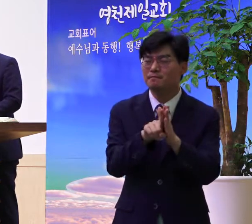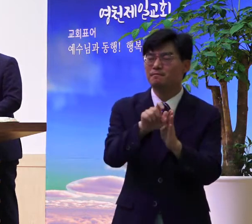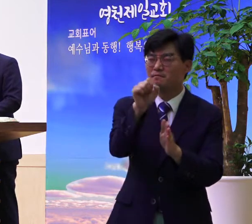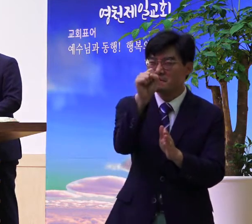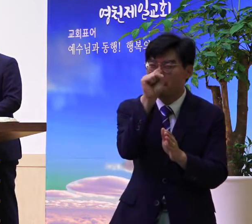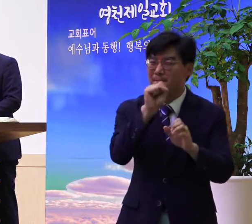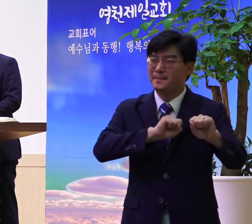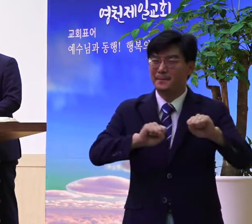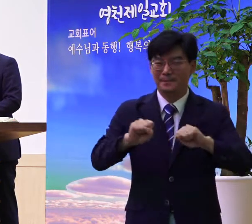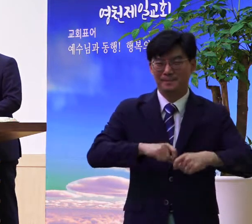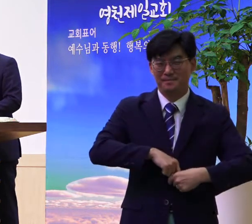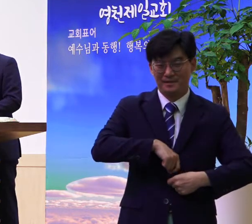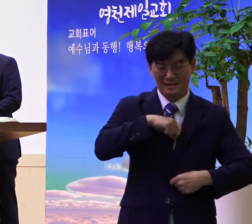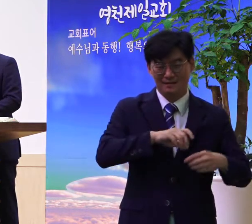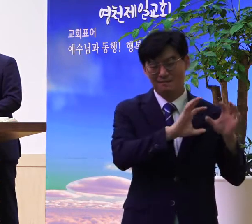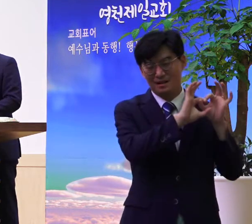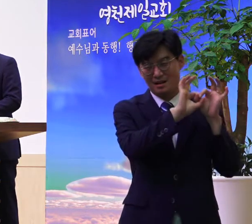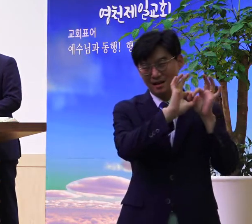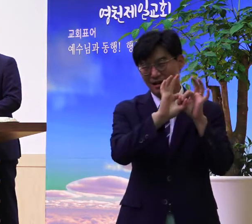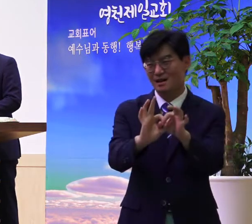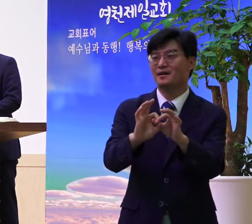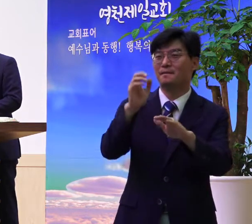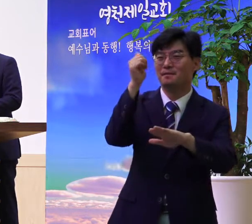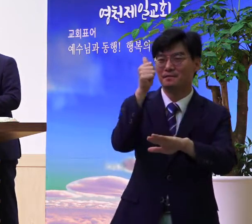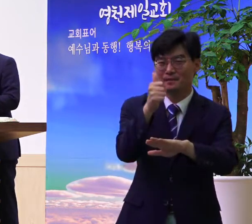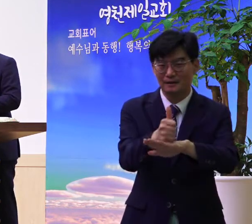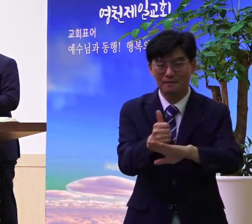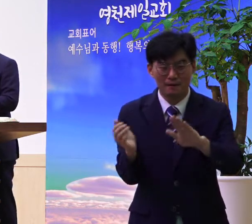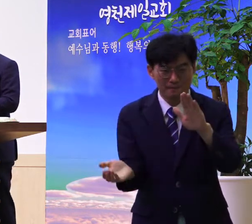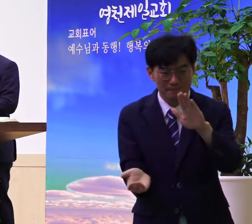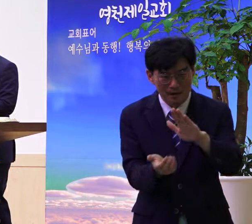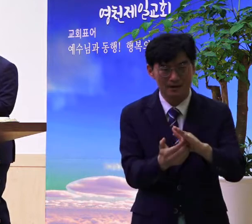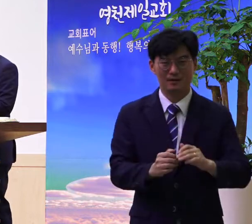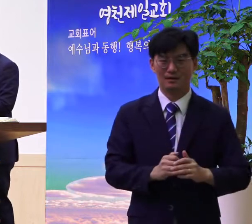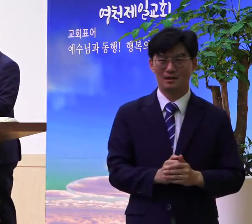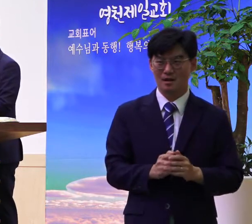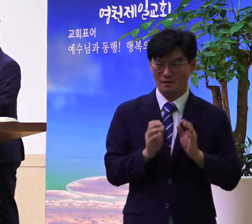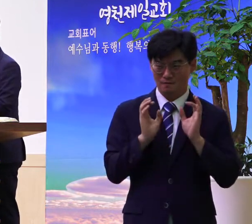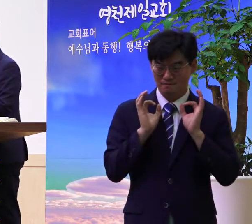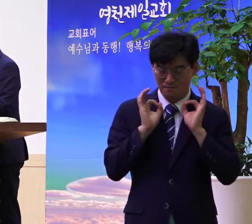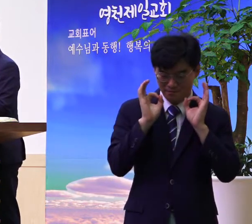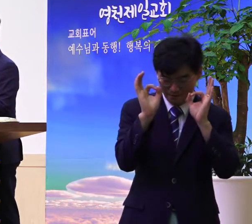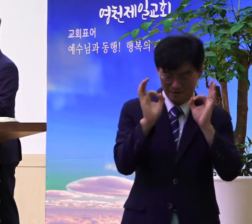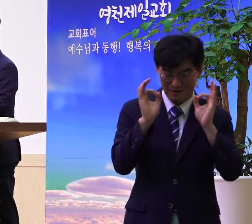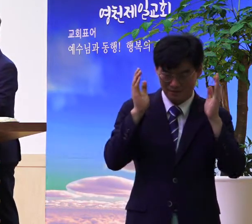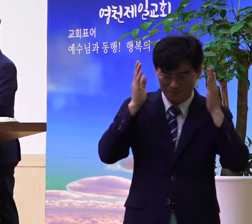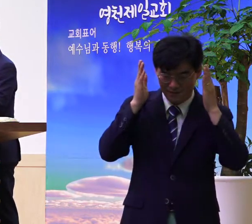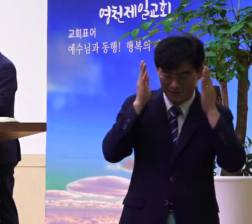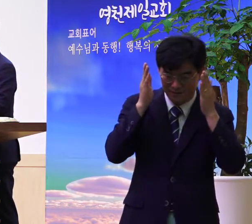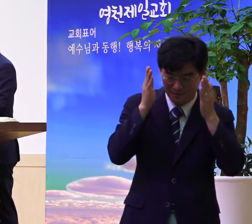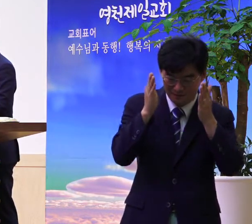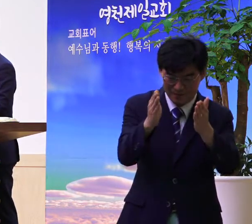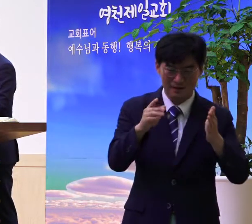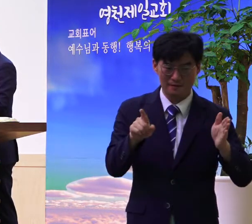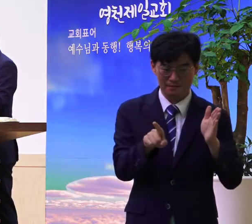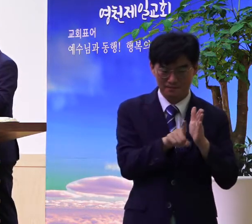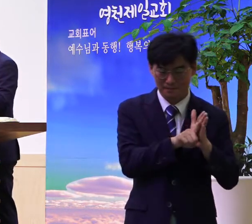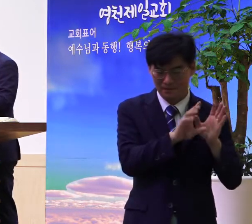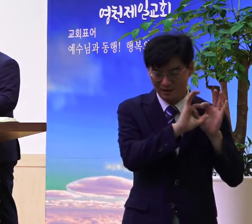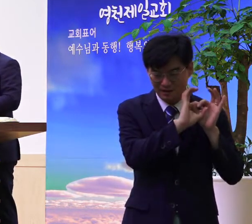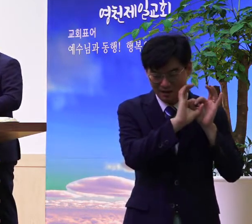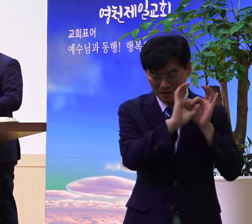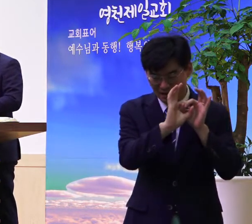끊임없이 싸웠고 자신이 달려갈 길을 계속해서 달려갔습니다. 그리고 자신의 믿음을 어떤